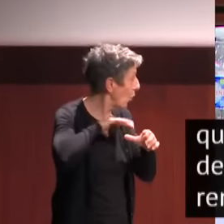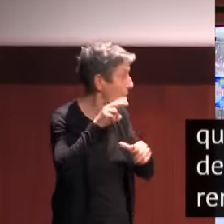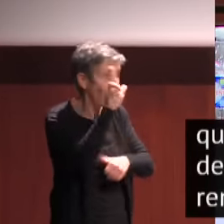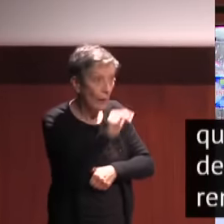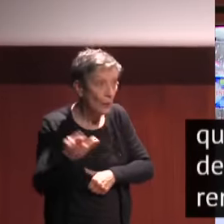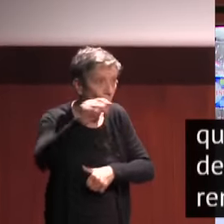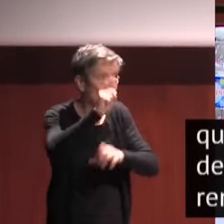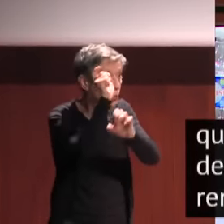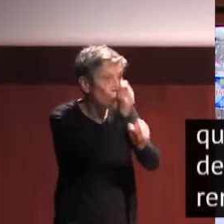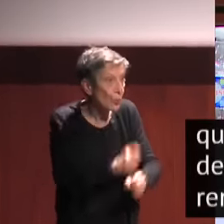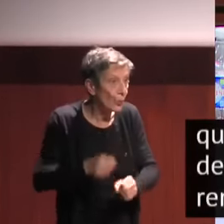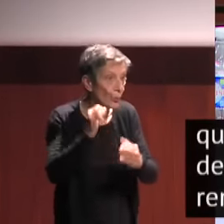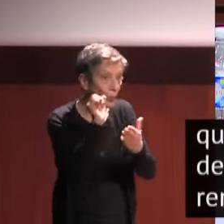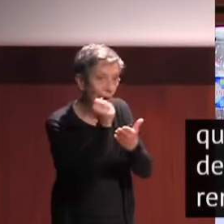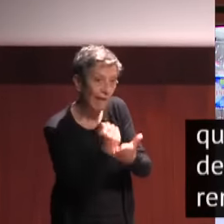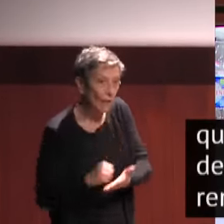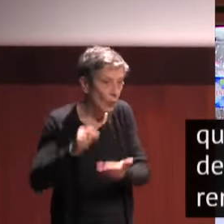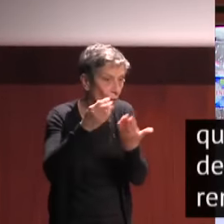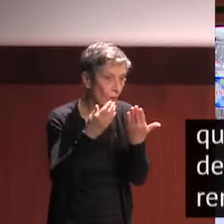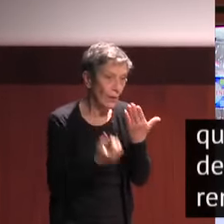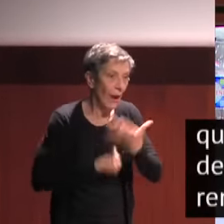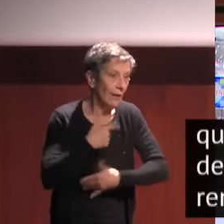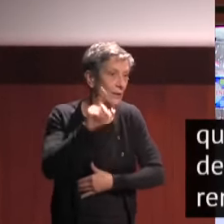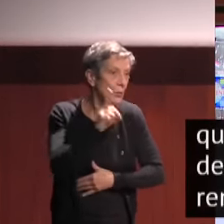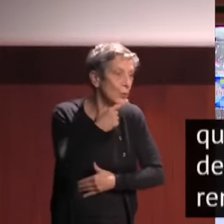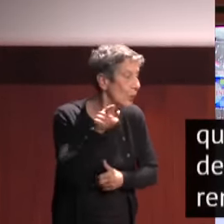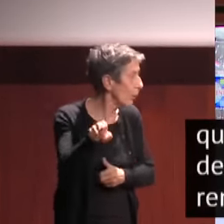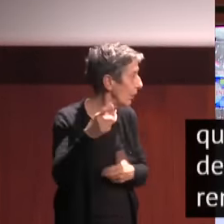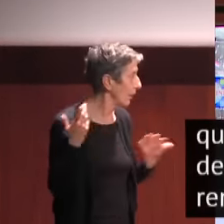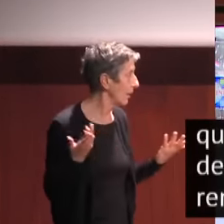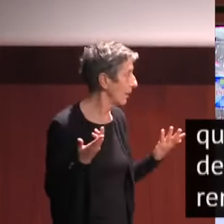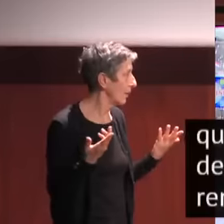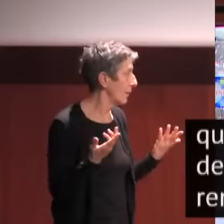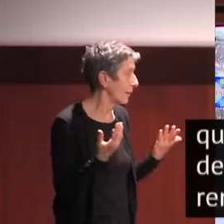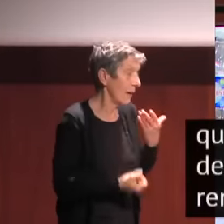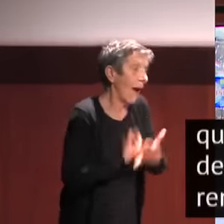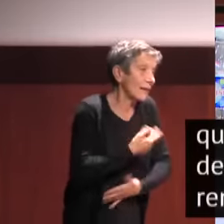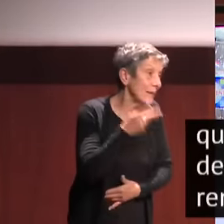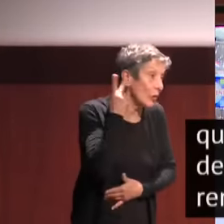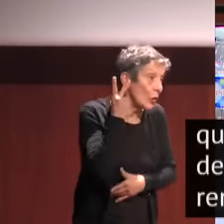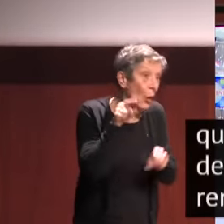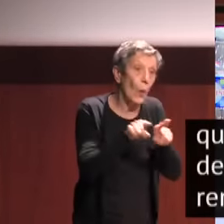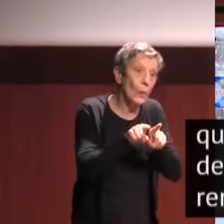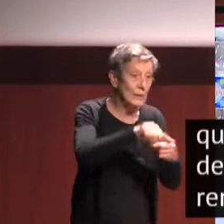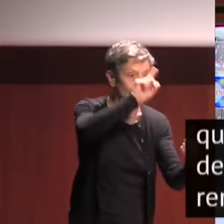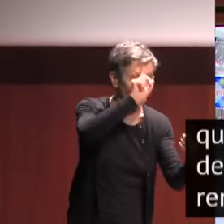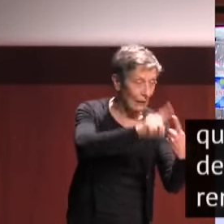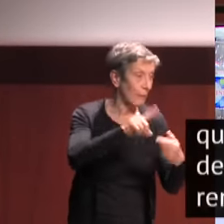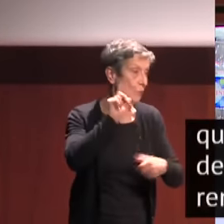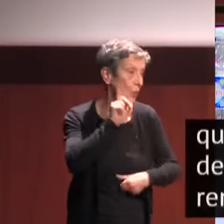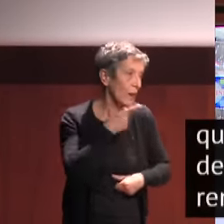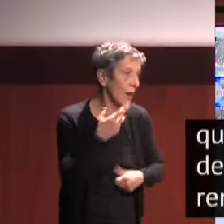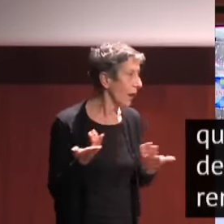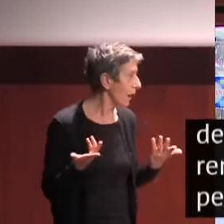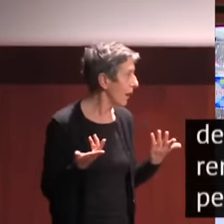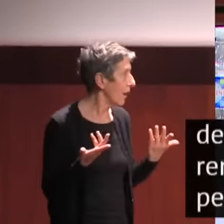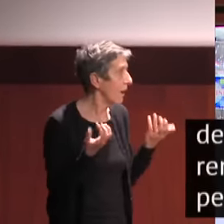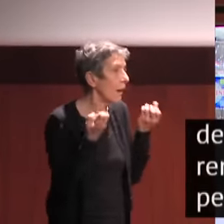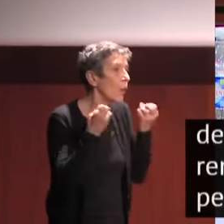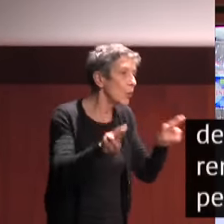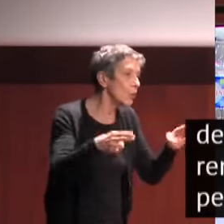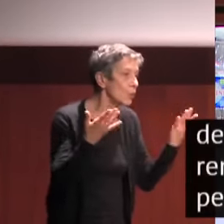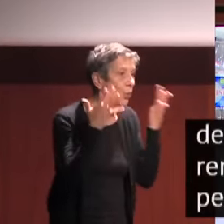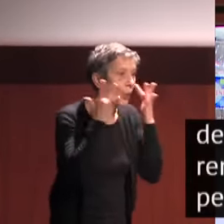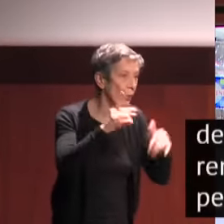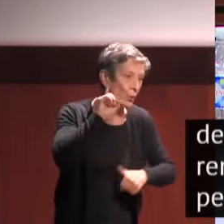peintures, des sculptures, des gravures d'artistes sourds, d'artistes entendants aussi, mais sur les thématiques de la surdité ou de